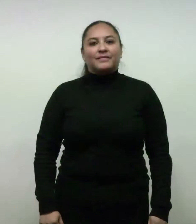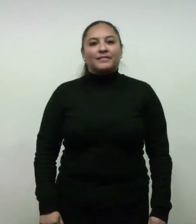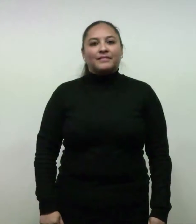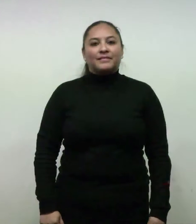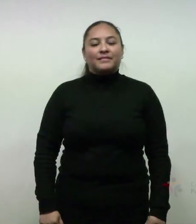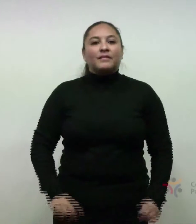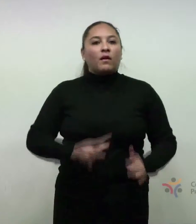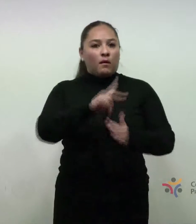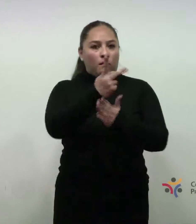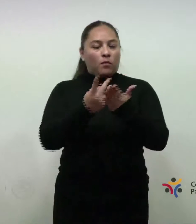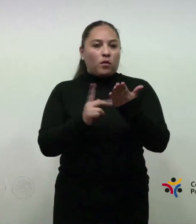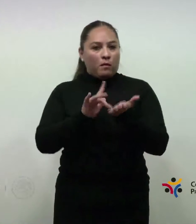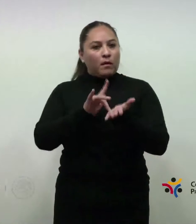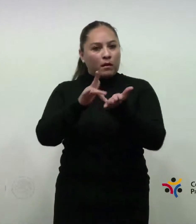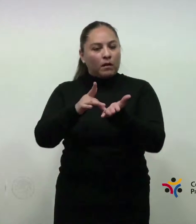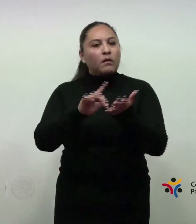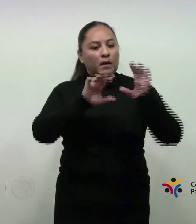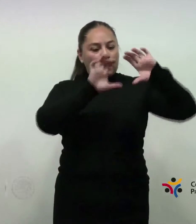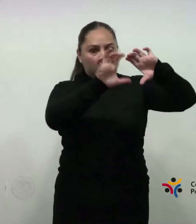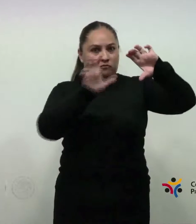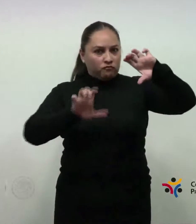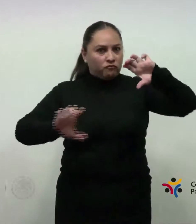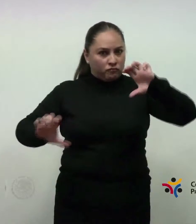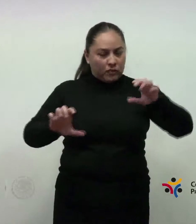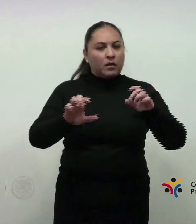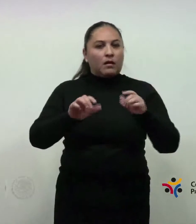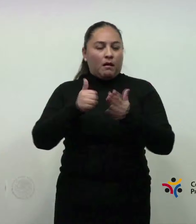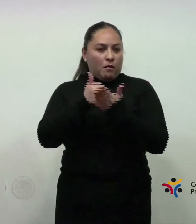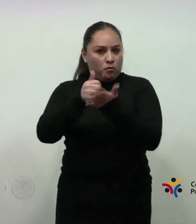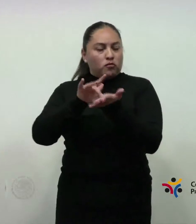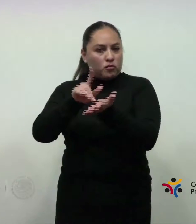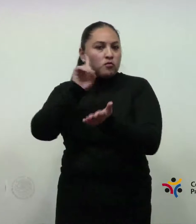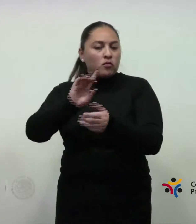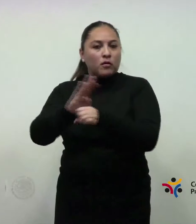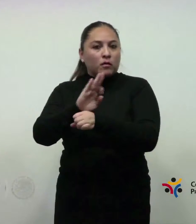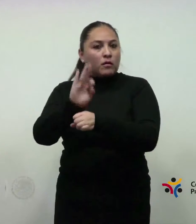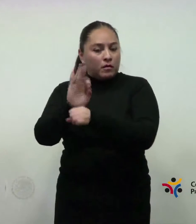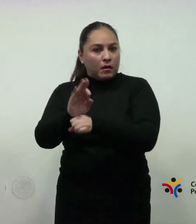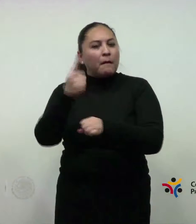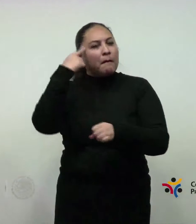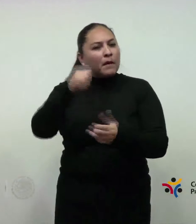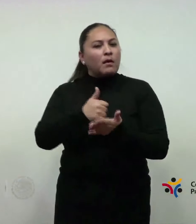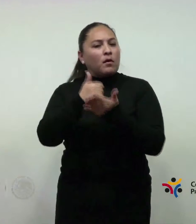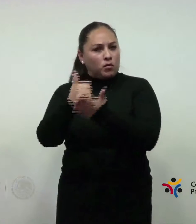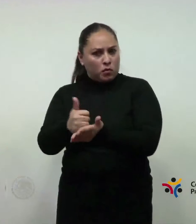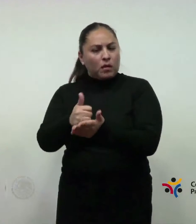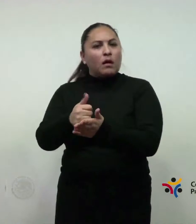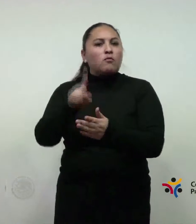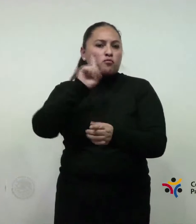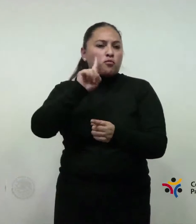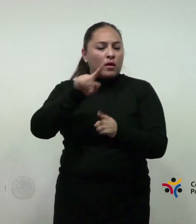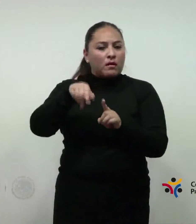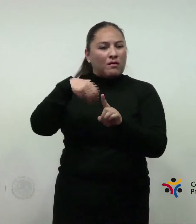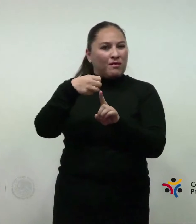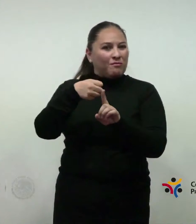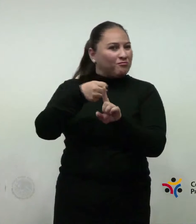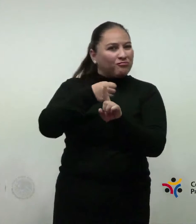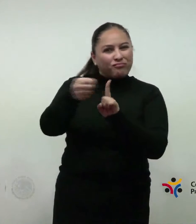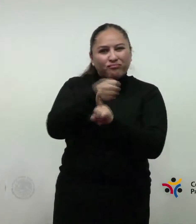programa de apoyo a las instancias de mujeres en las entidades federativas para implementar y ejecutar programas de prevención de la violencia contra las